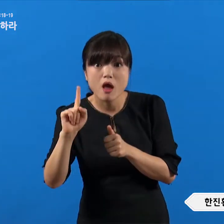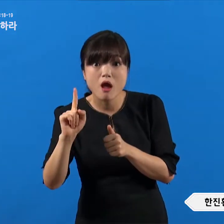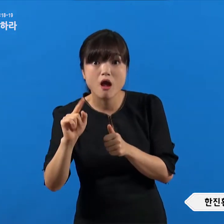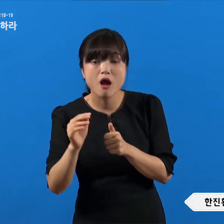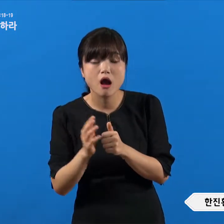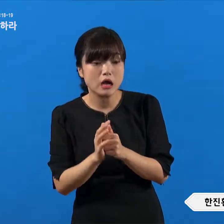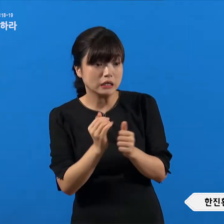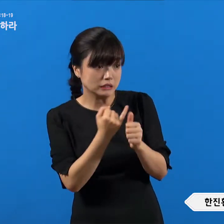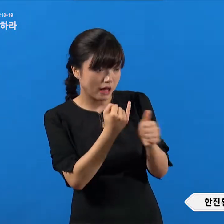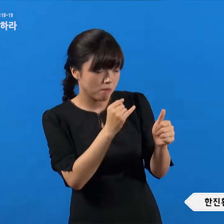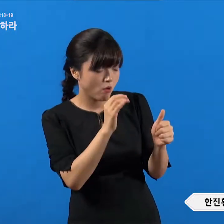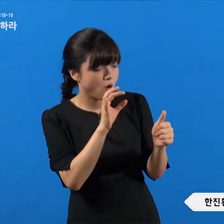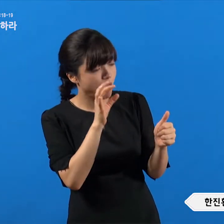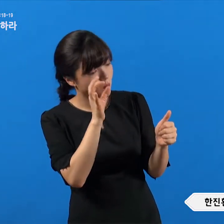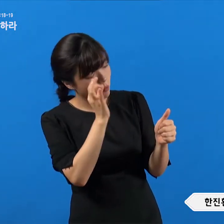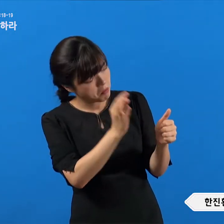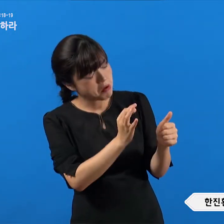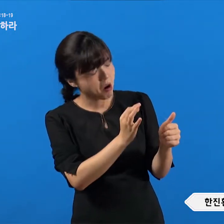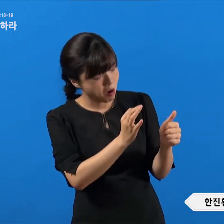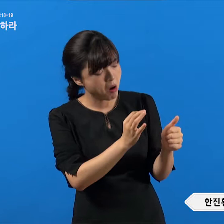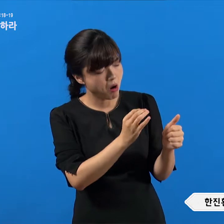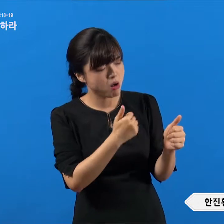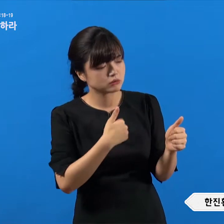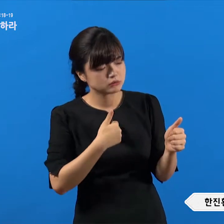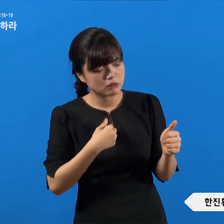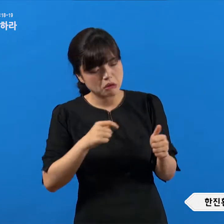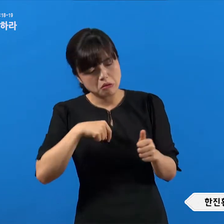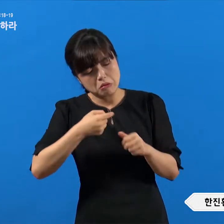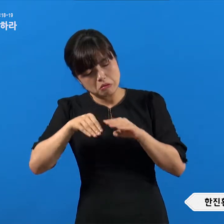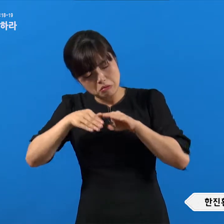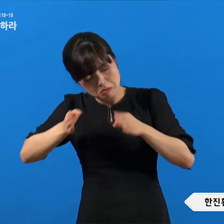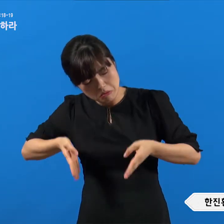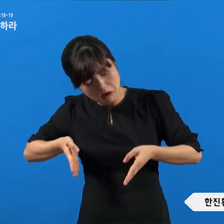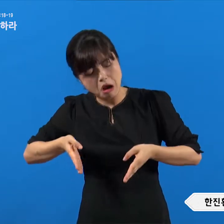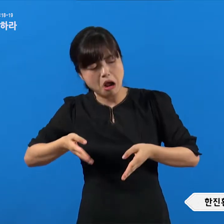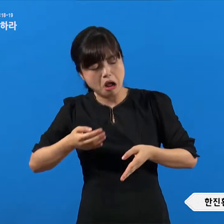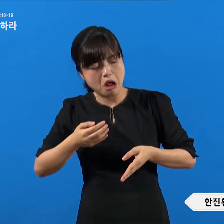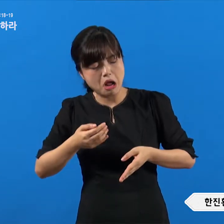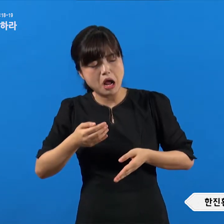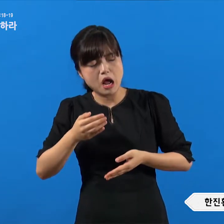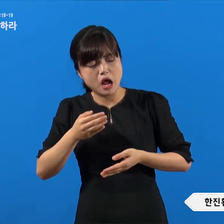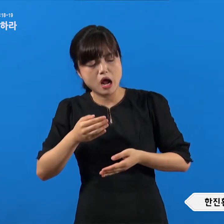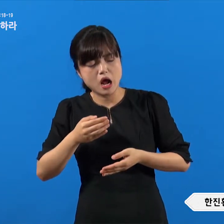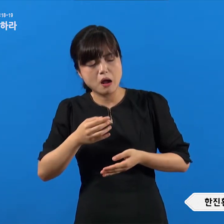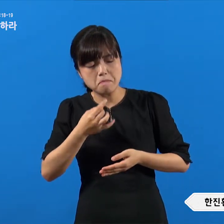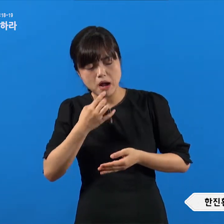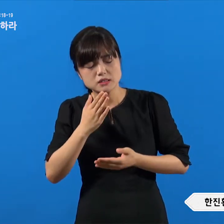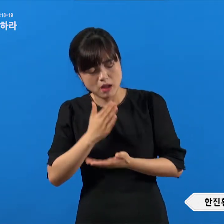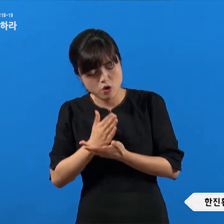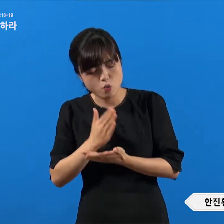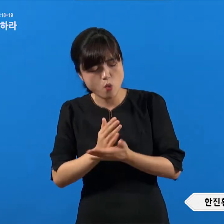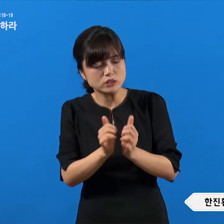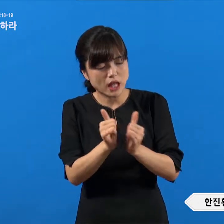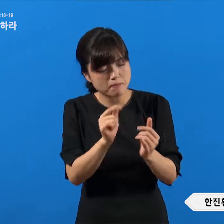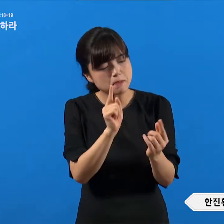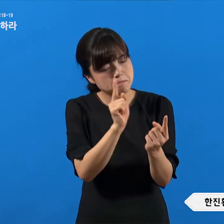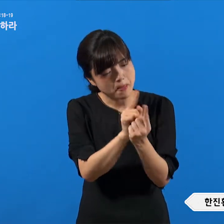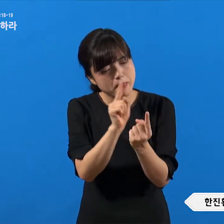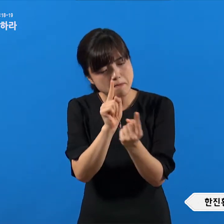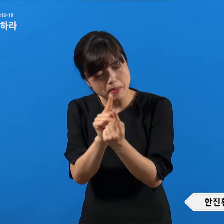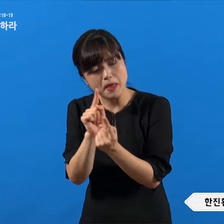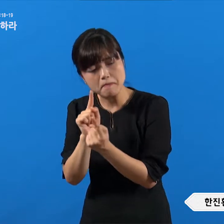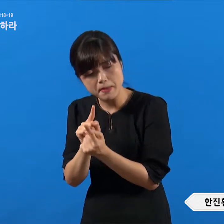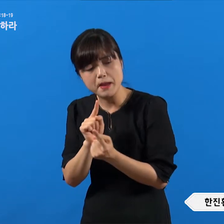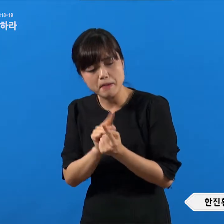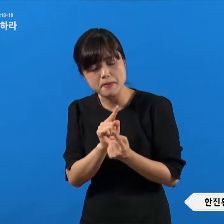아내대로 남편을 보면서 자기의 사색을 사람들과의 관계에서 적용하는 법을